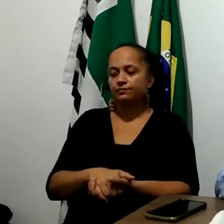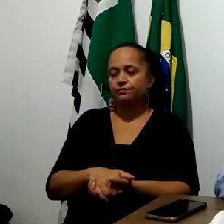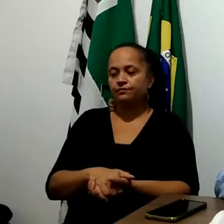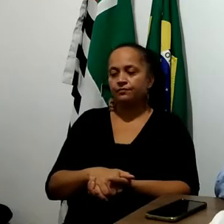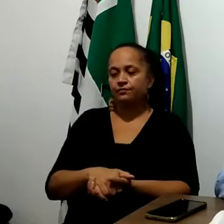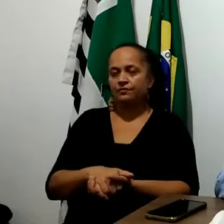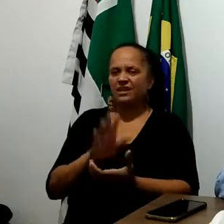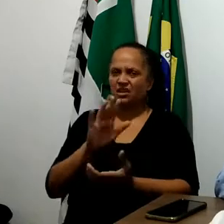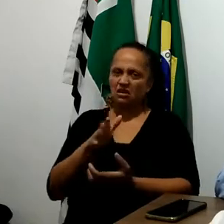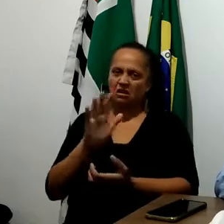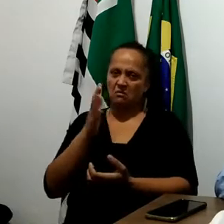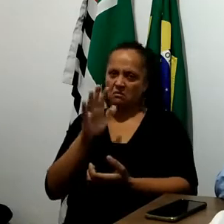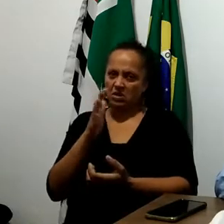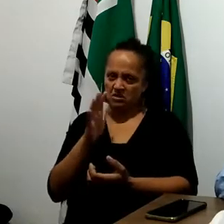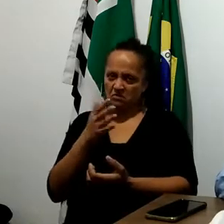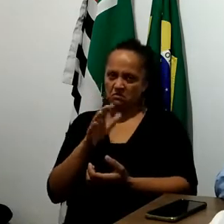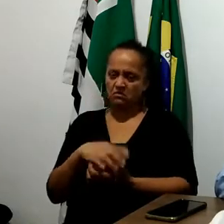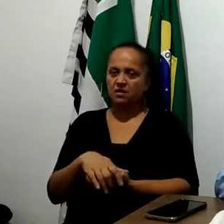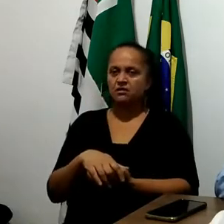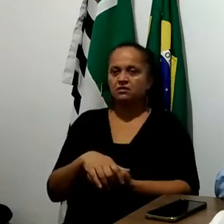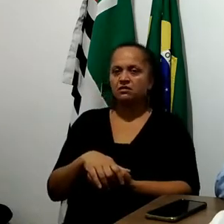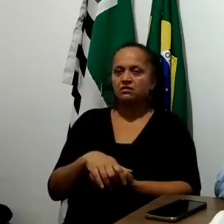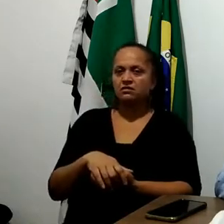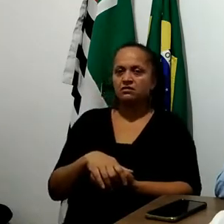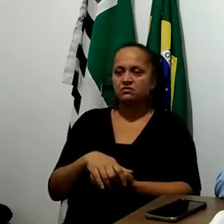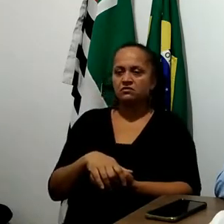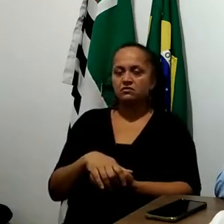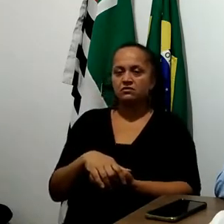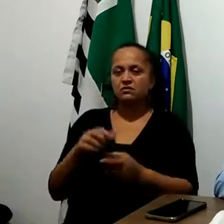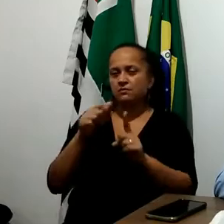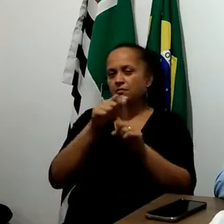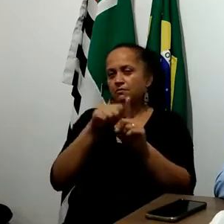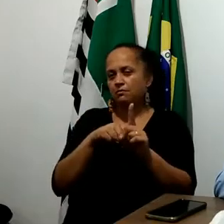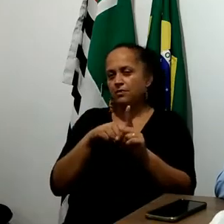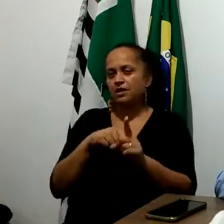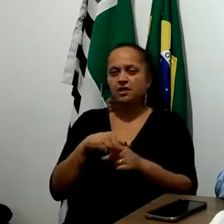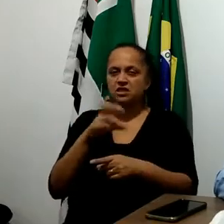boa parte do ano, 3, 4 meses atrás, eu já estou